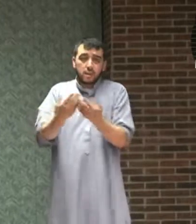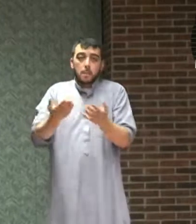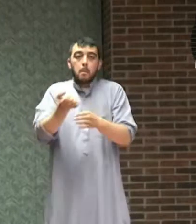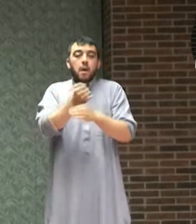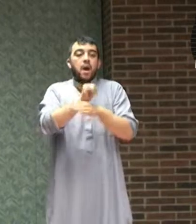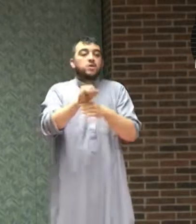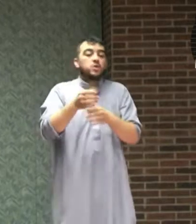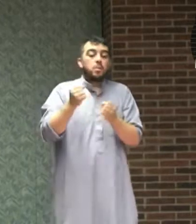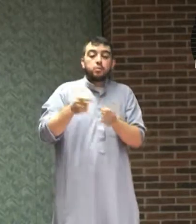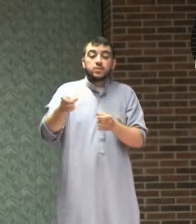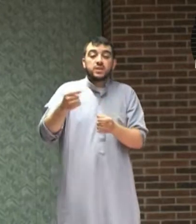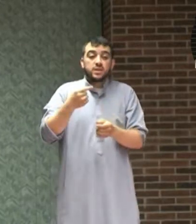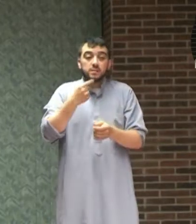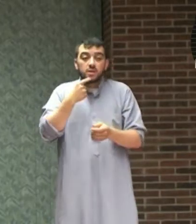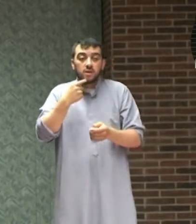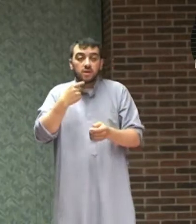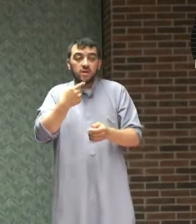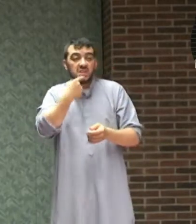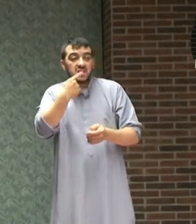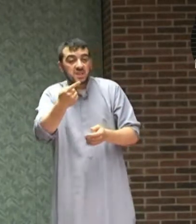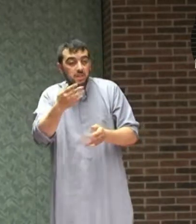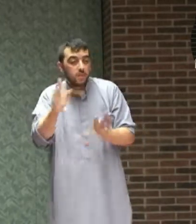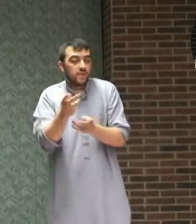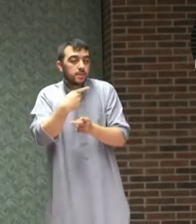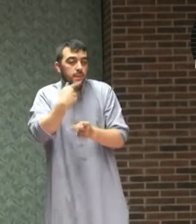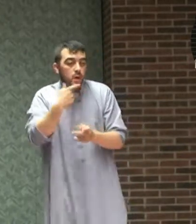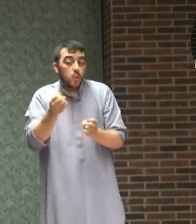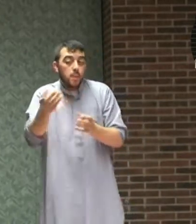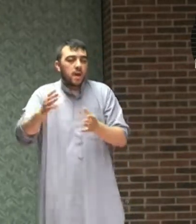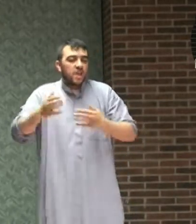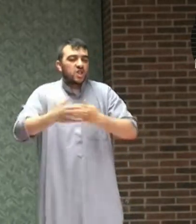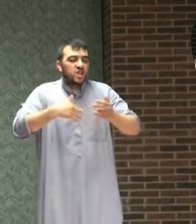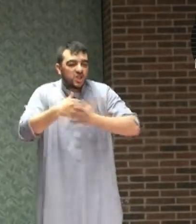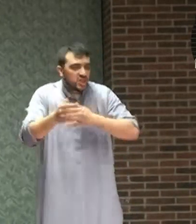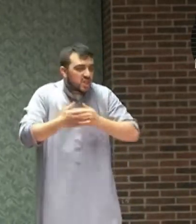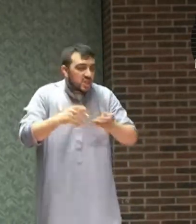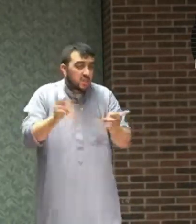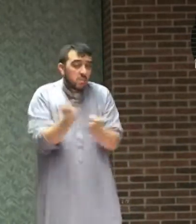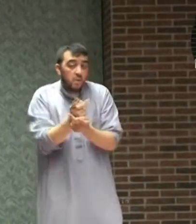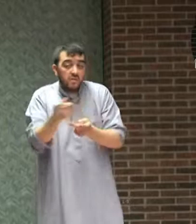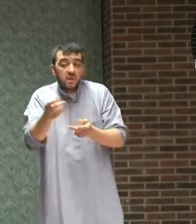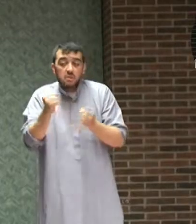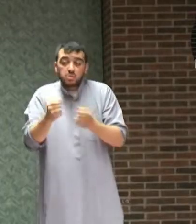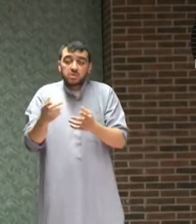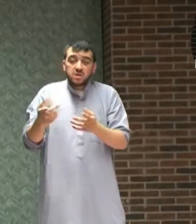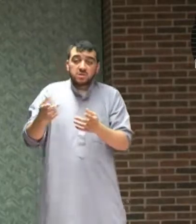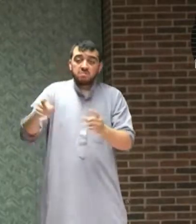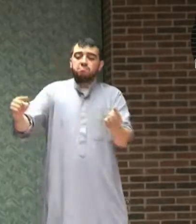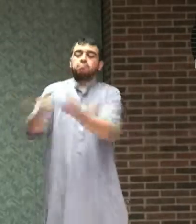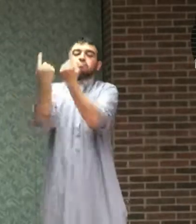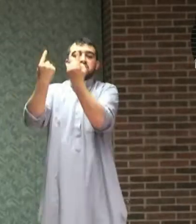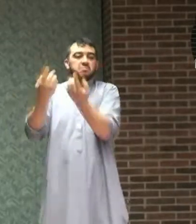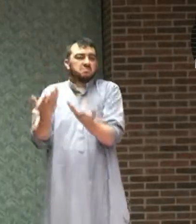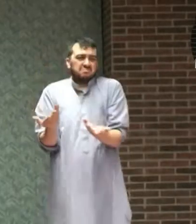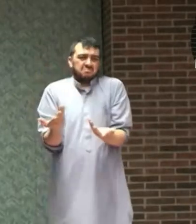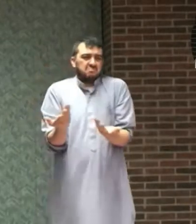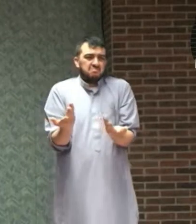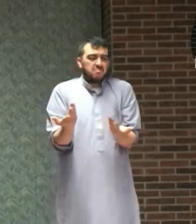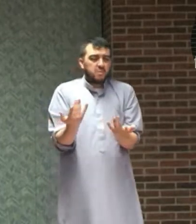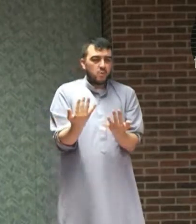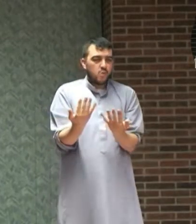exemple, elle aurait fait un geste qui n'a pas plu, ou elle aurait fait des allusions